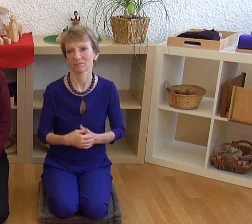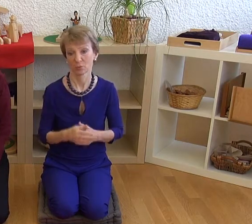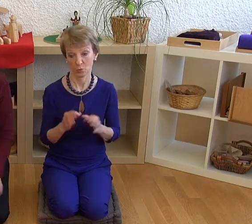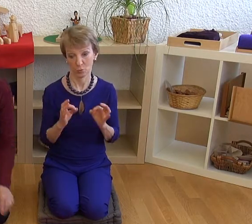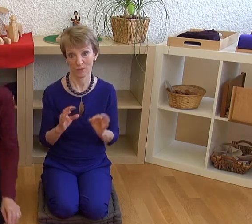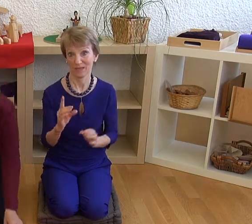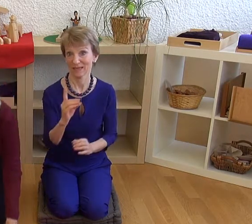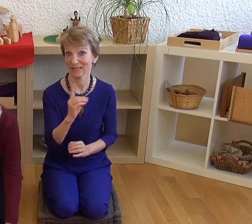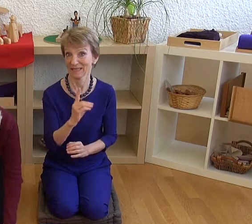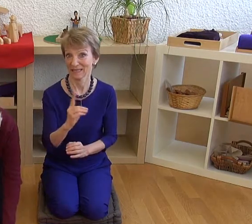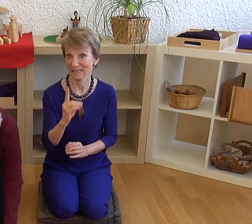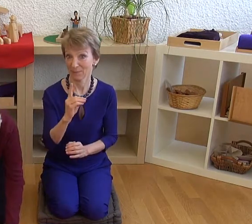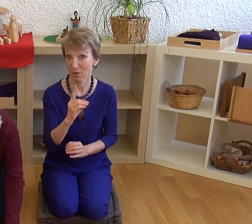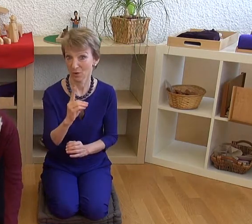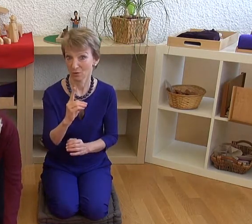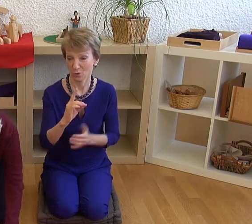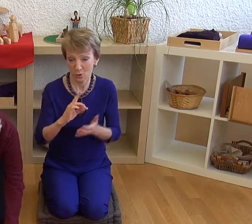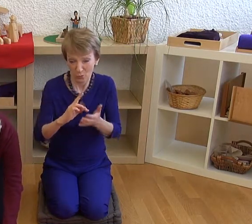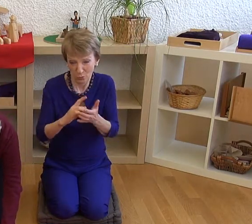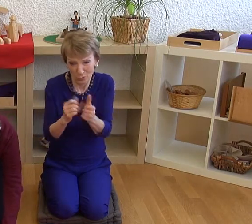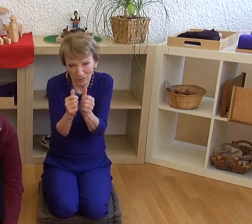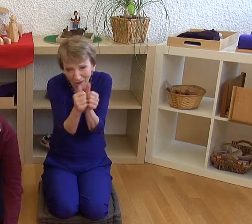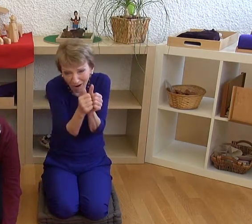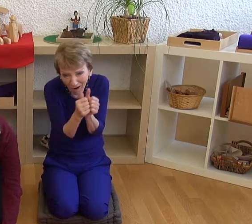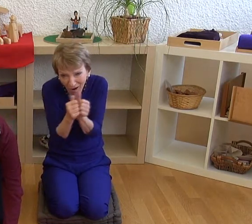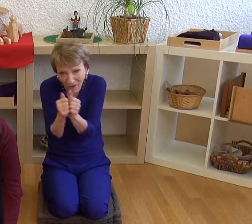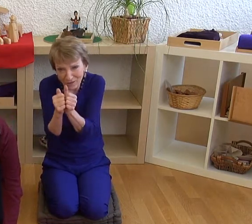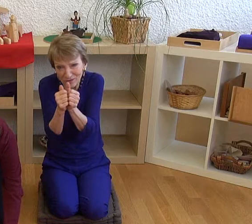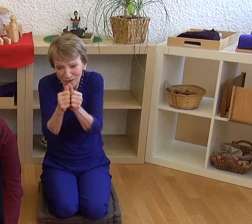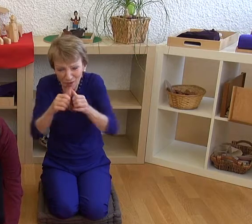Dimanche, ils étaient à nouveau tous ensemble.